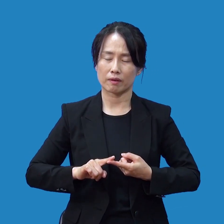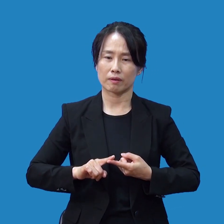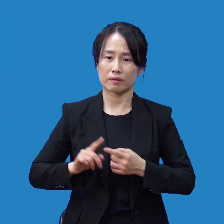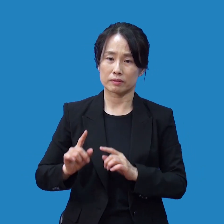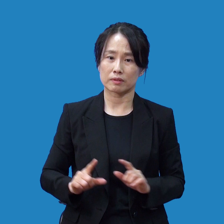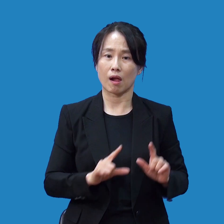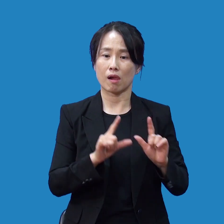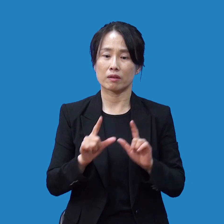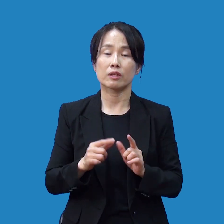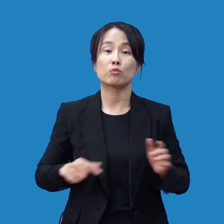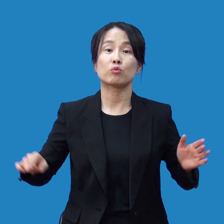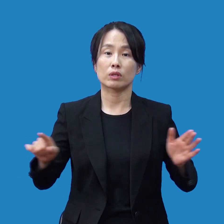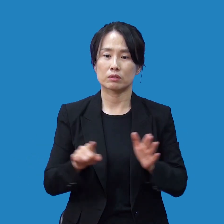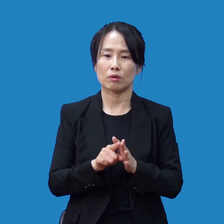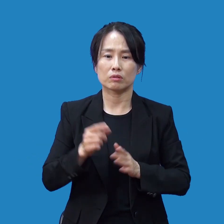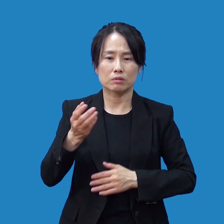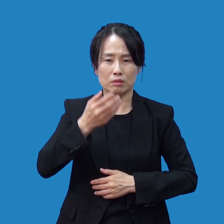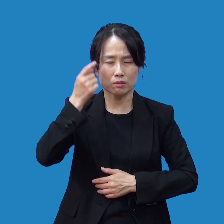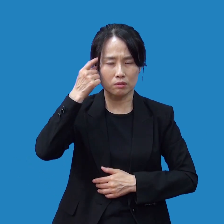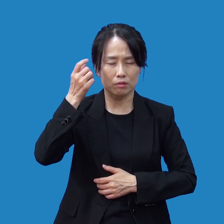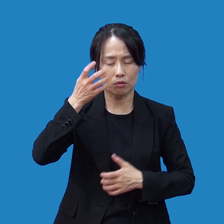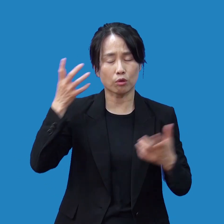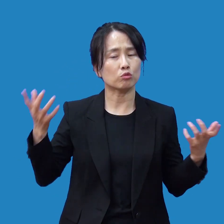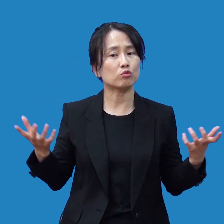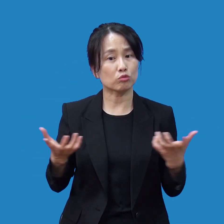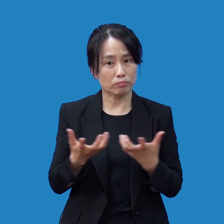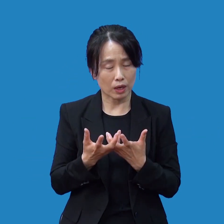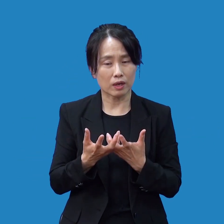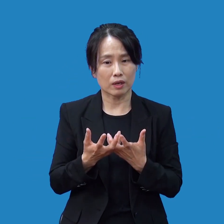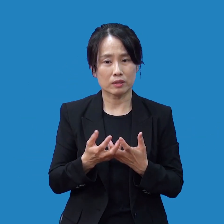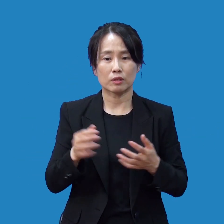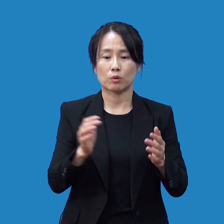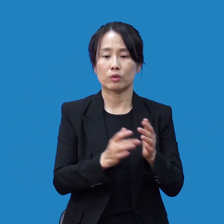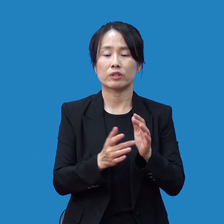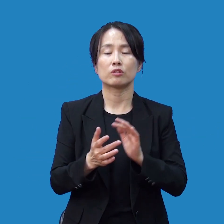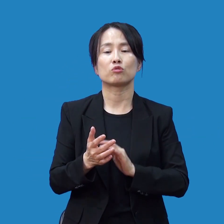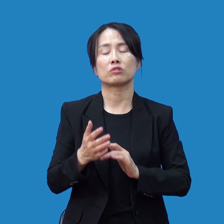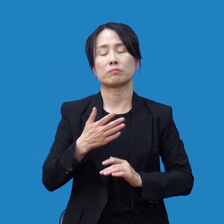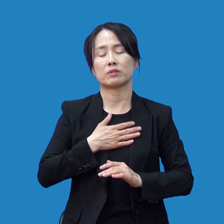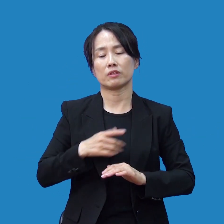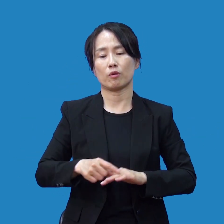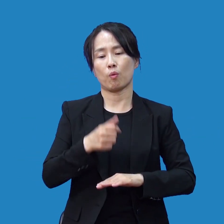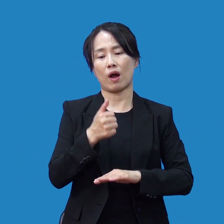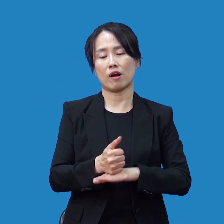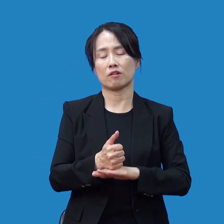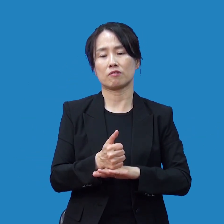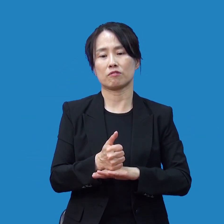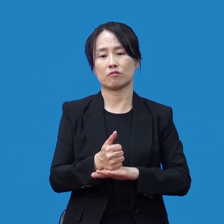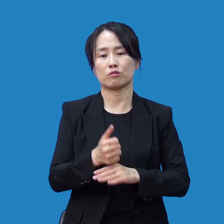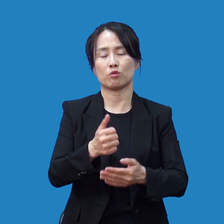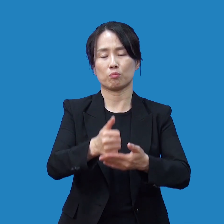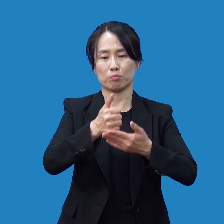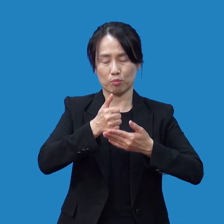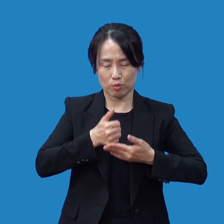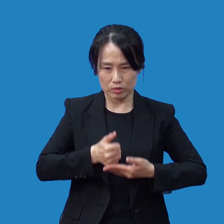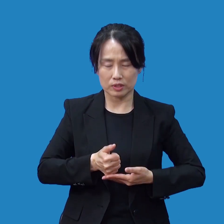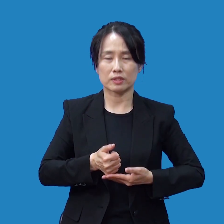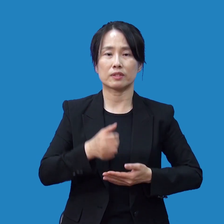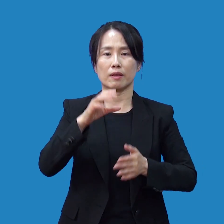길, 성령 충만으로 예수님을 우리 삶의 중심에 모시는 길밖에 없습니다.